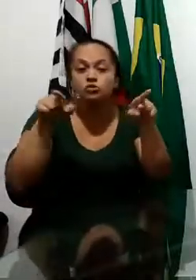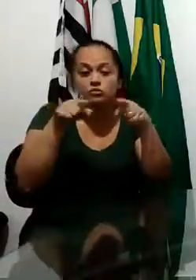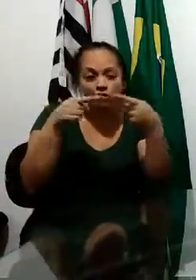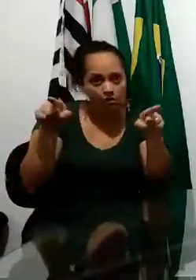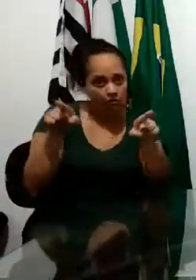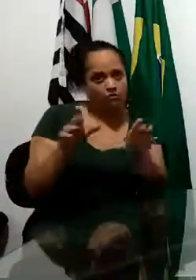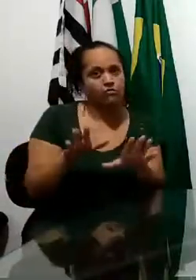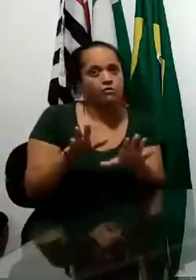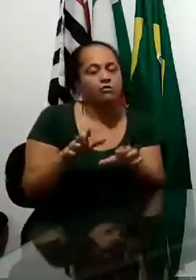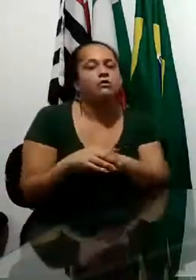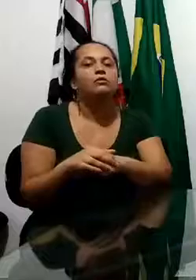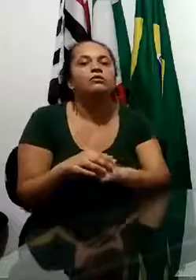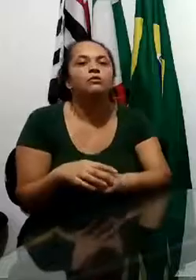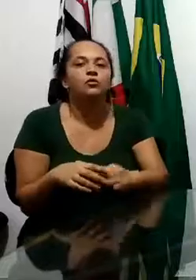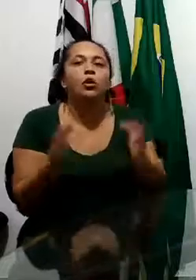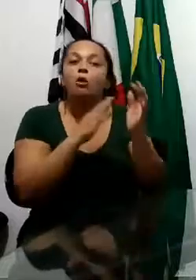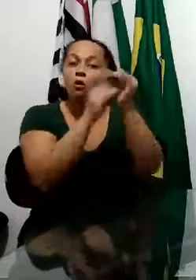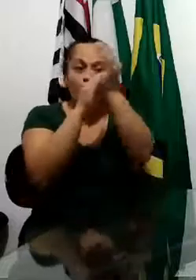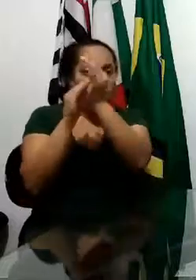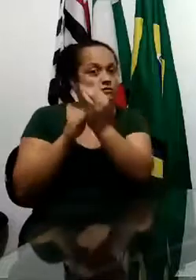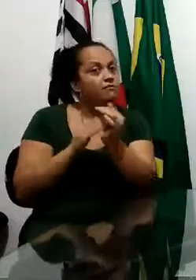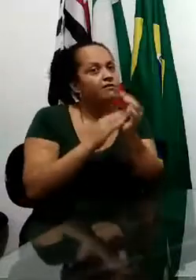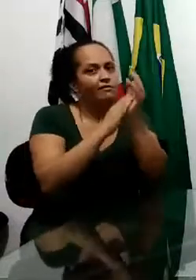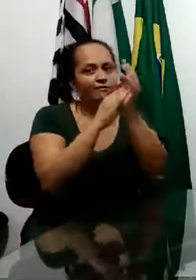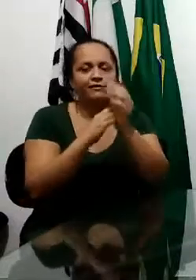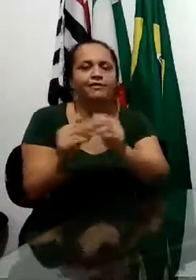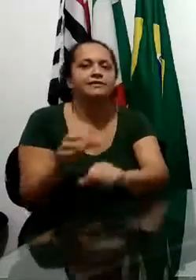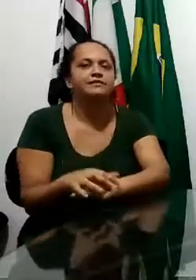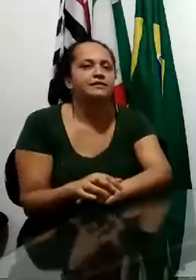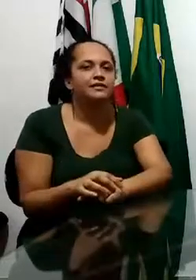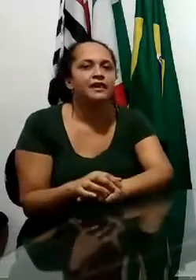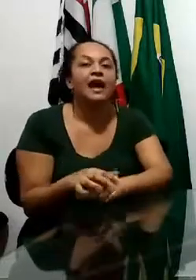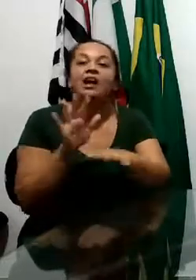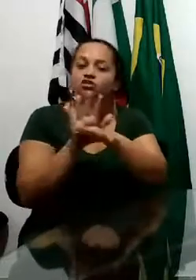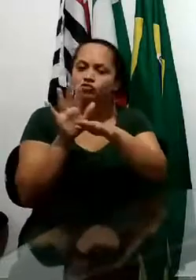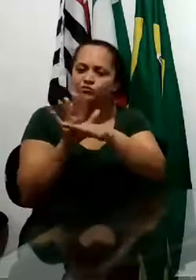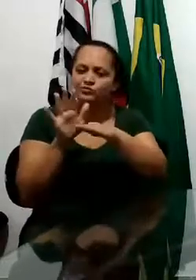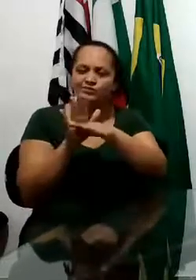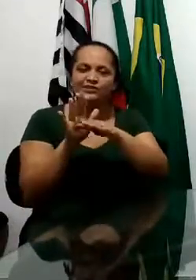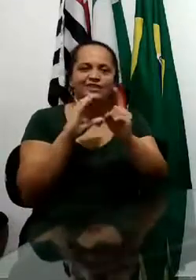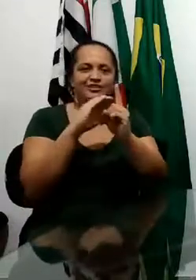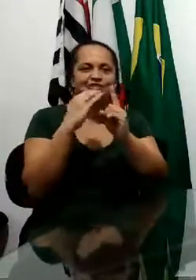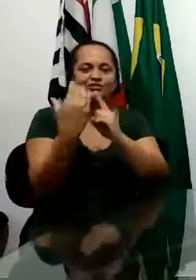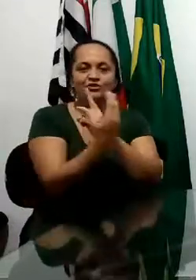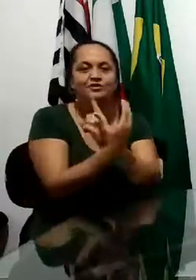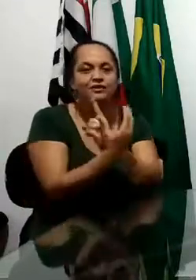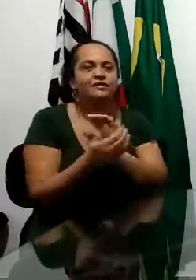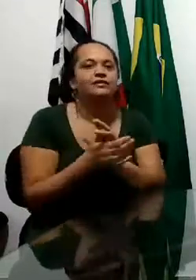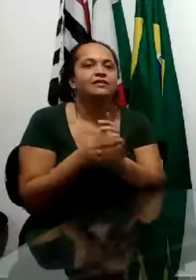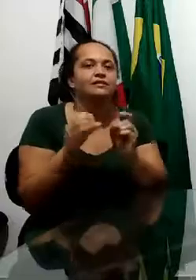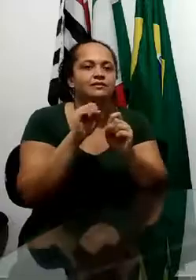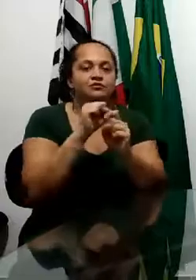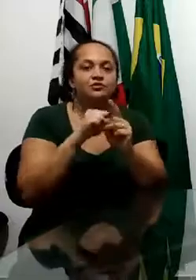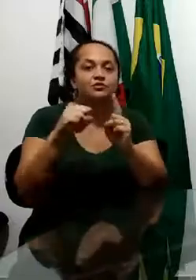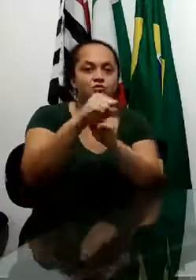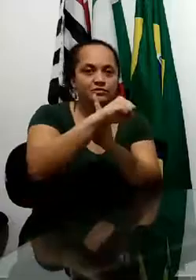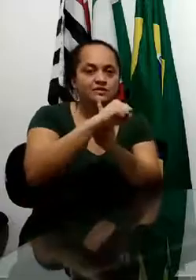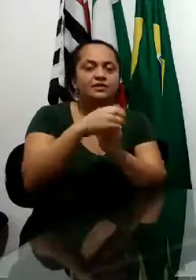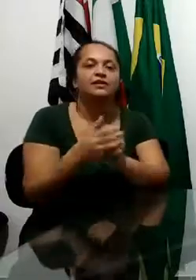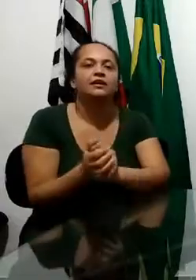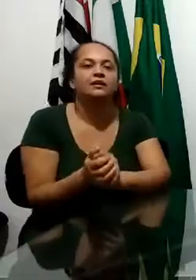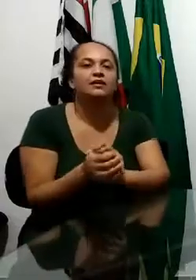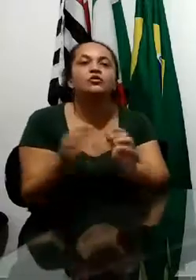sonoplastia, músicos, louvor, né? Ação social, capelania. Agora, uma coisa